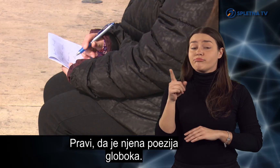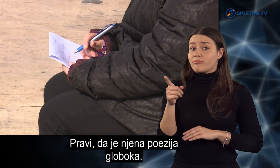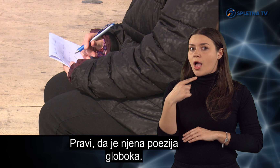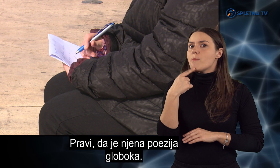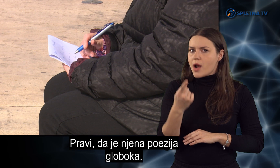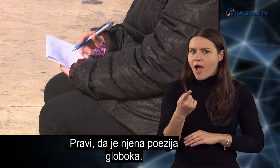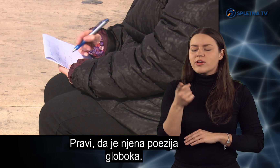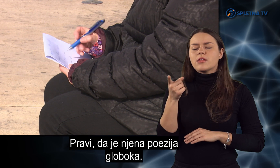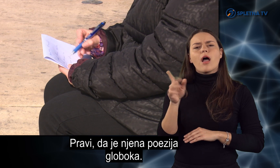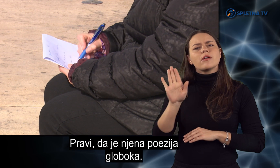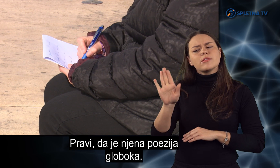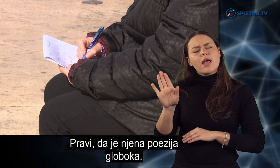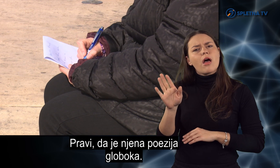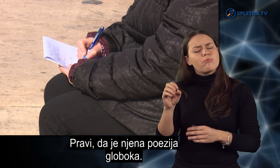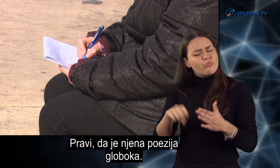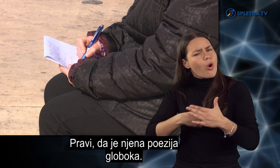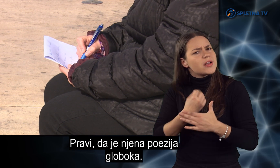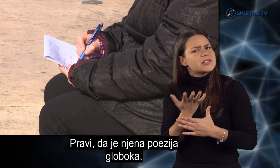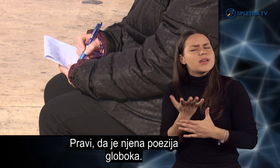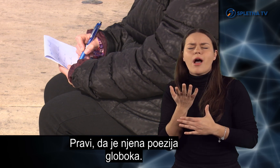Pravi, da je njena poezija globoka.